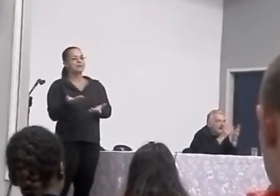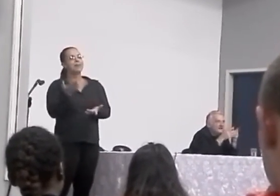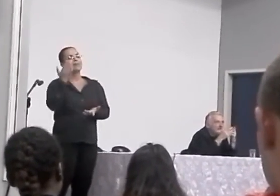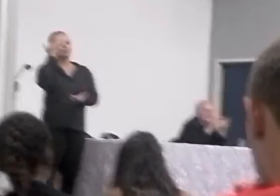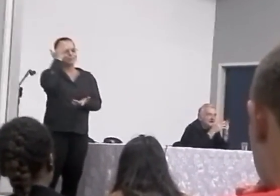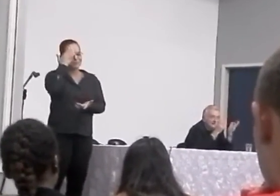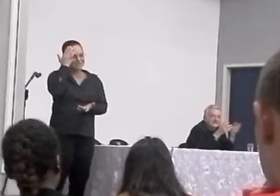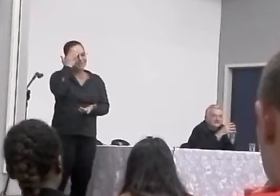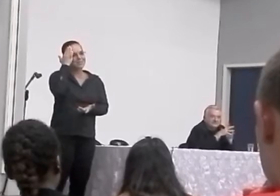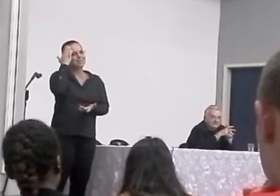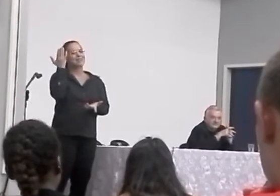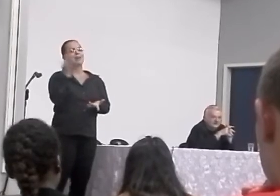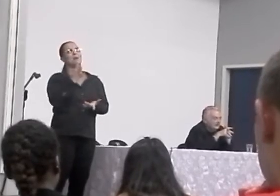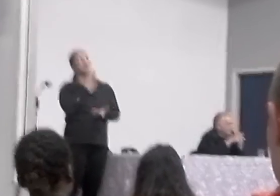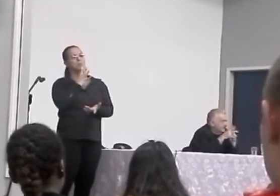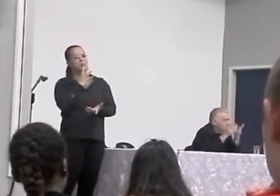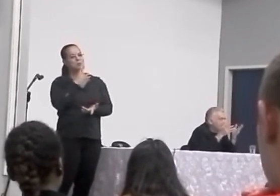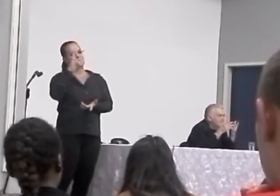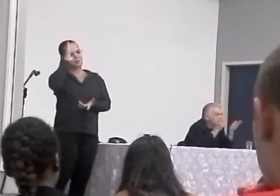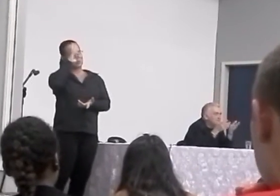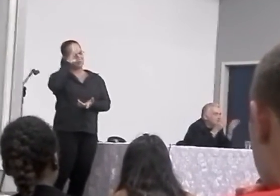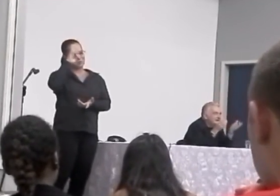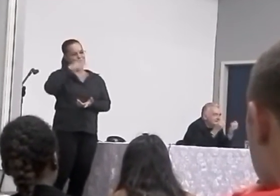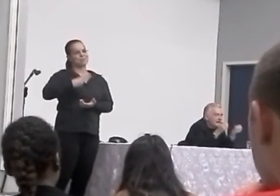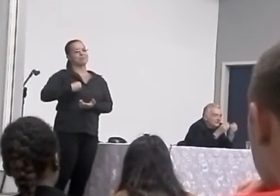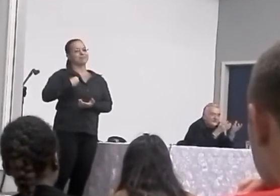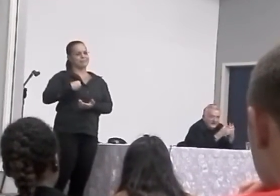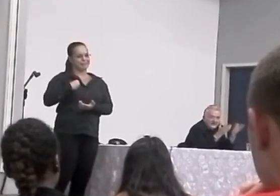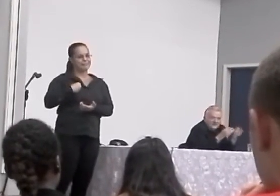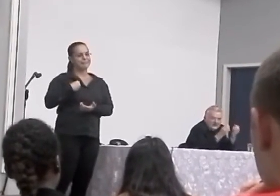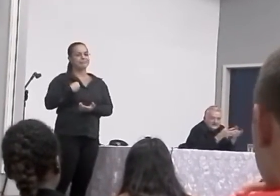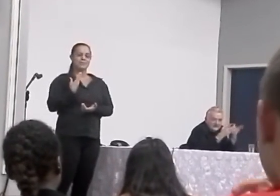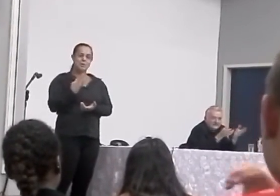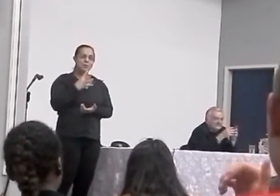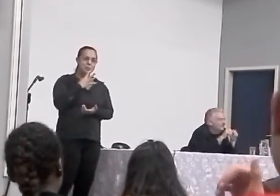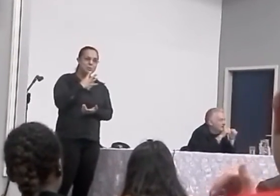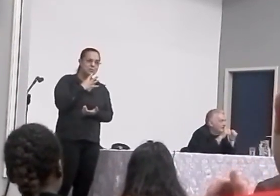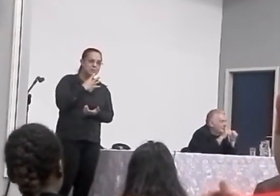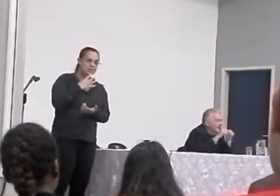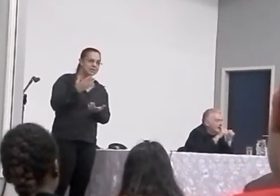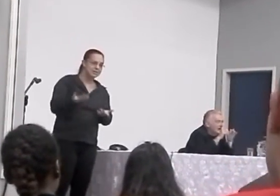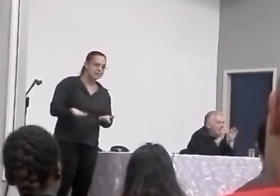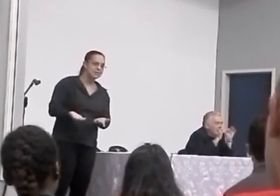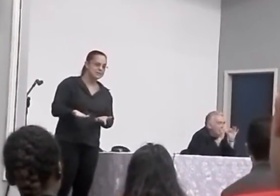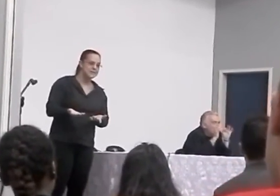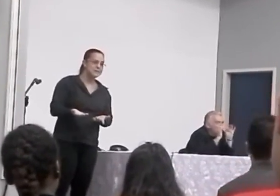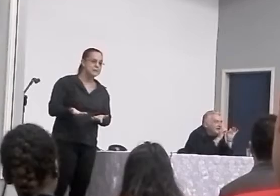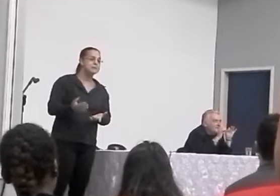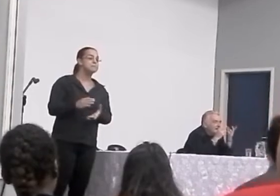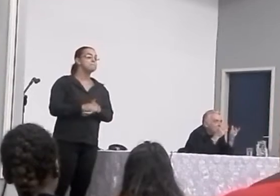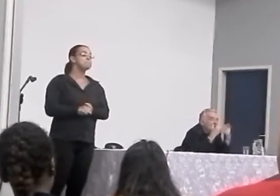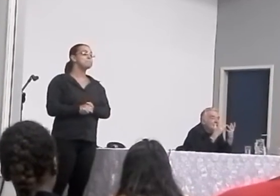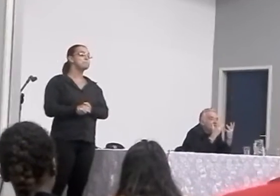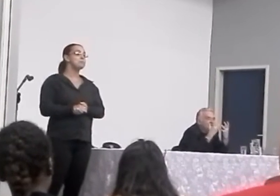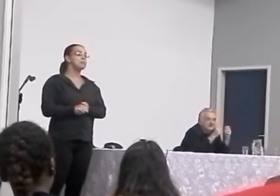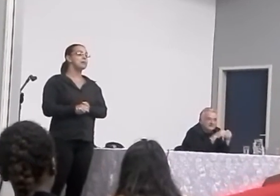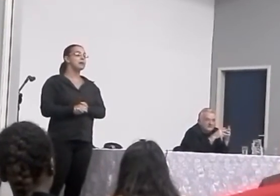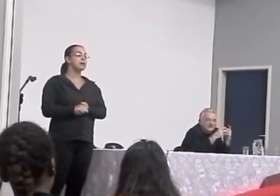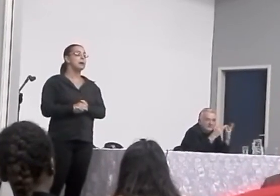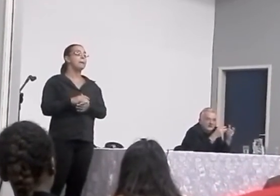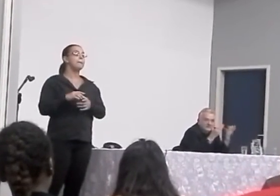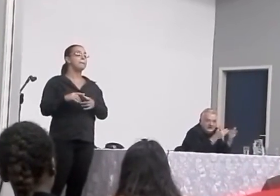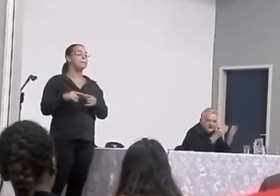que o Heidegger foi um nazi. Isso não é uma questão, um feito de nascido. A única, não é uma